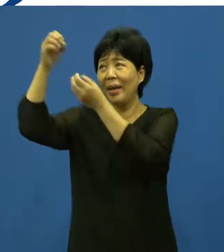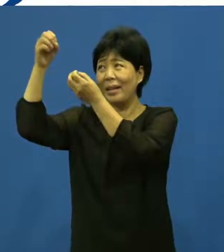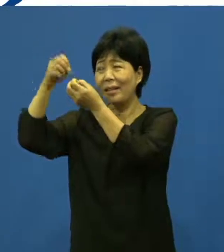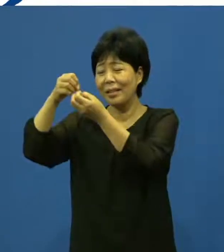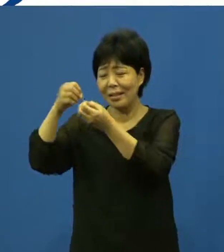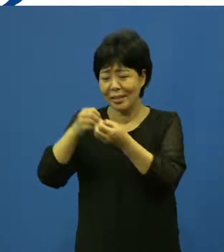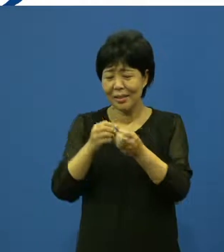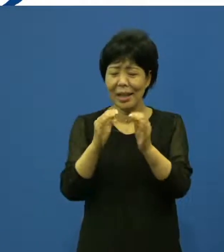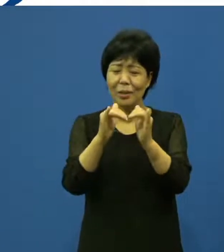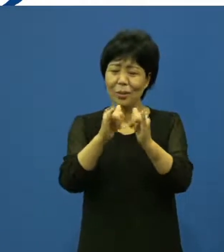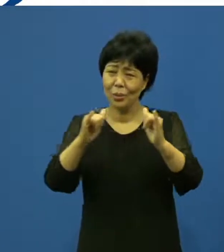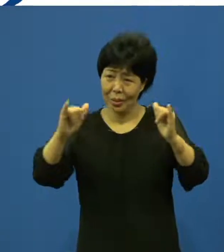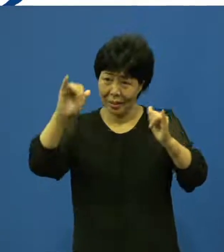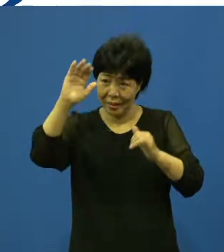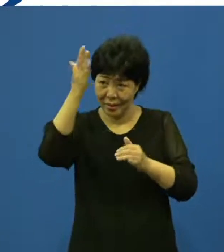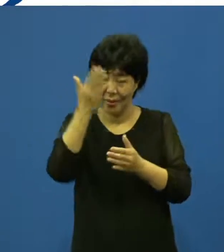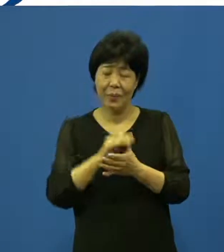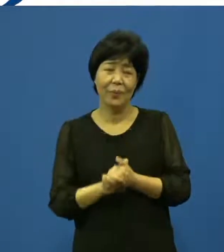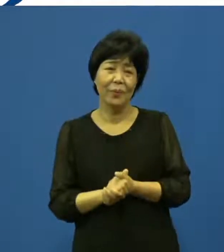상속자가 되었다.